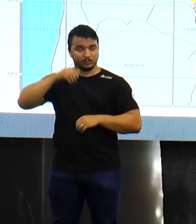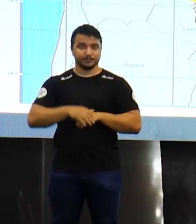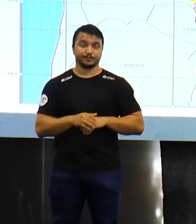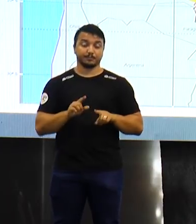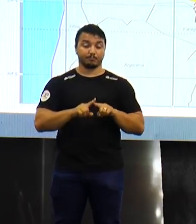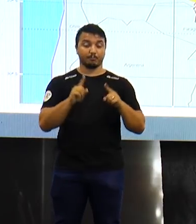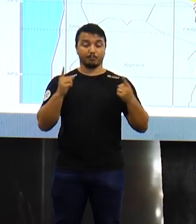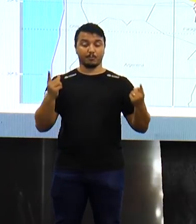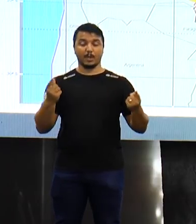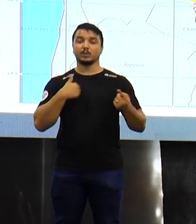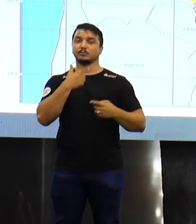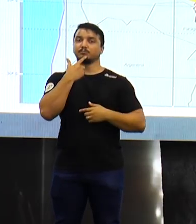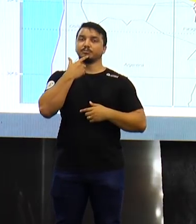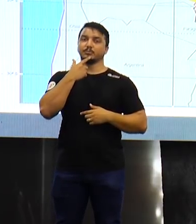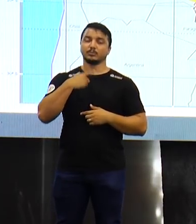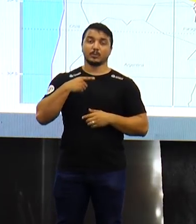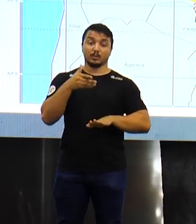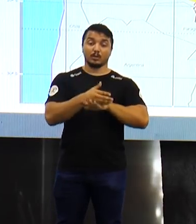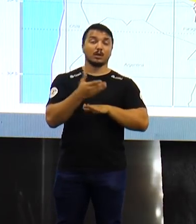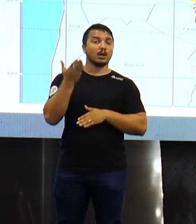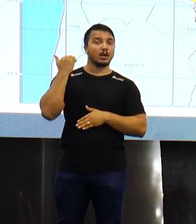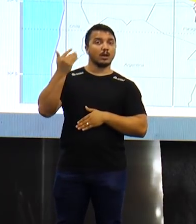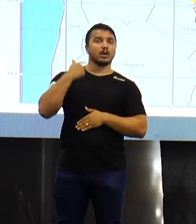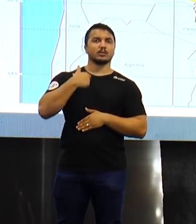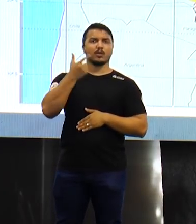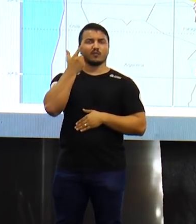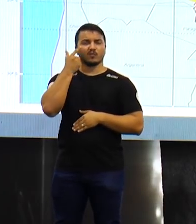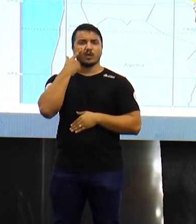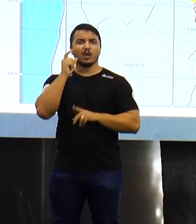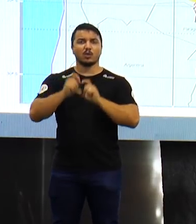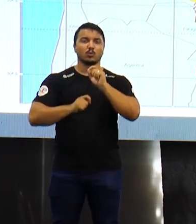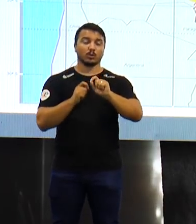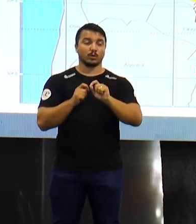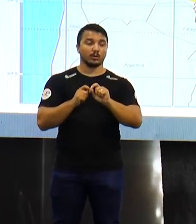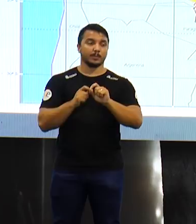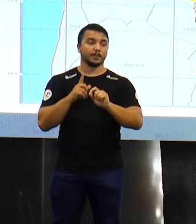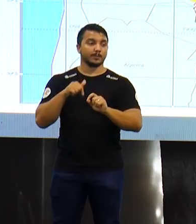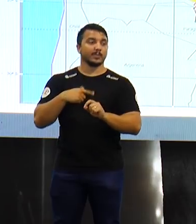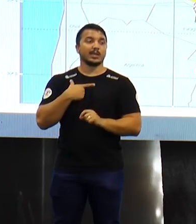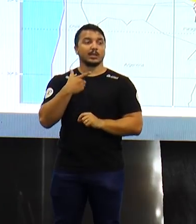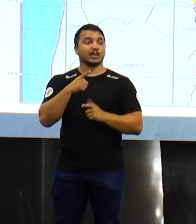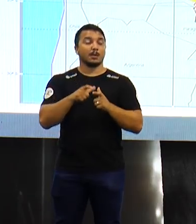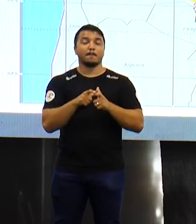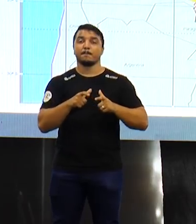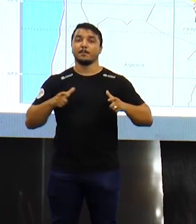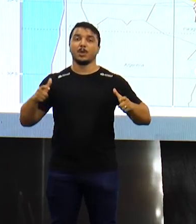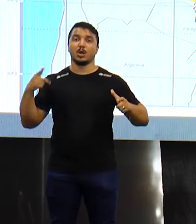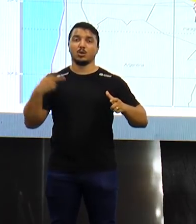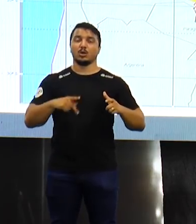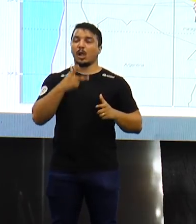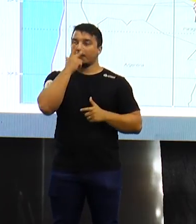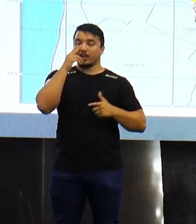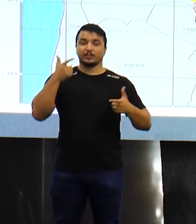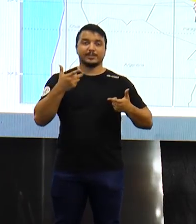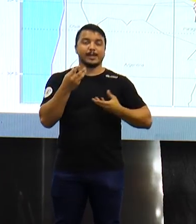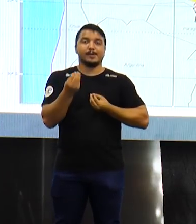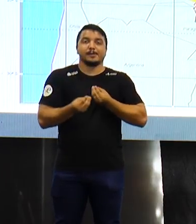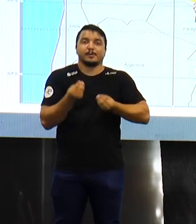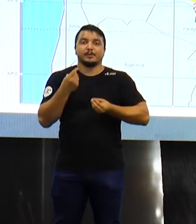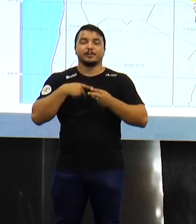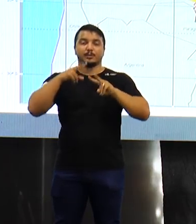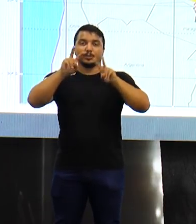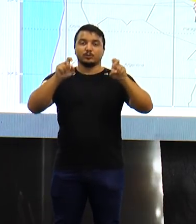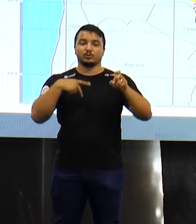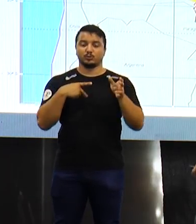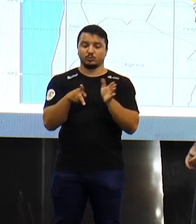todavia, recentemente, os senhores estão vendo uma das grandes polêmicas quando se